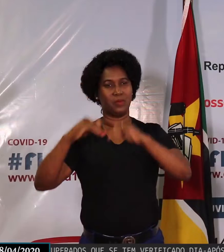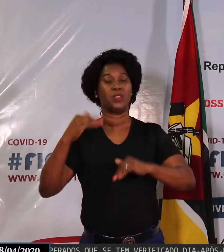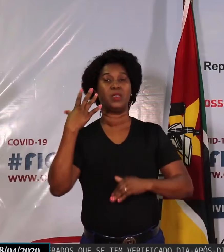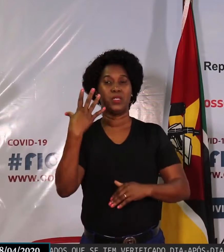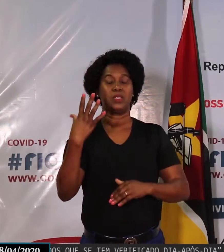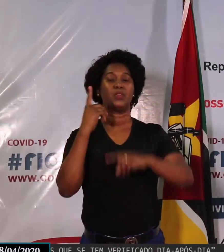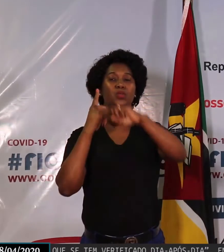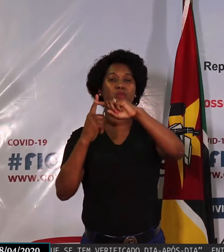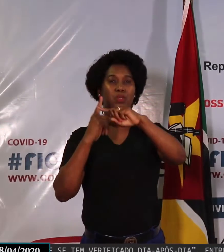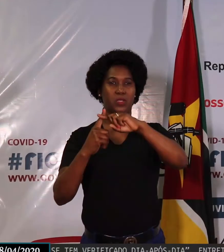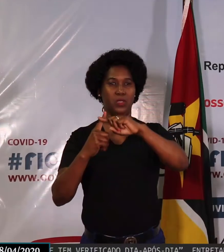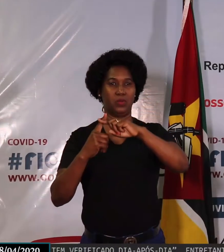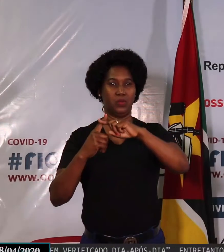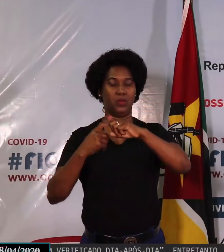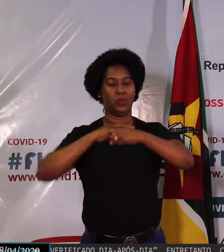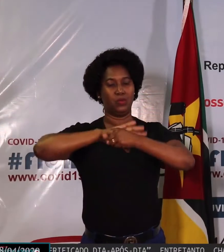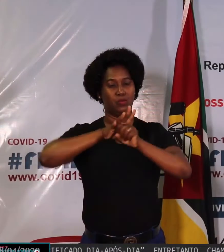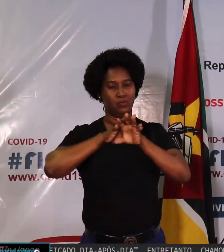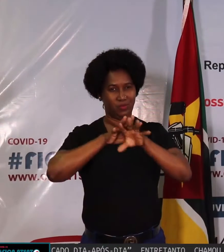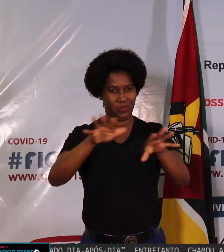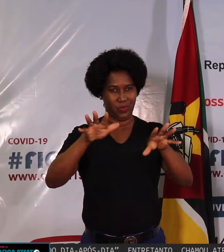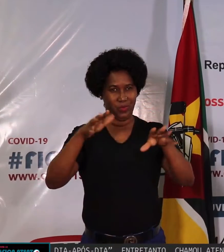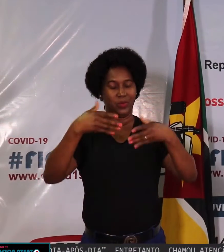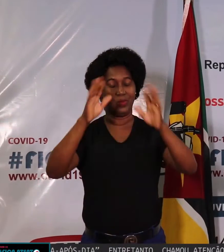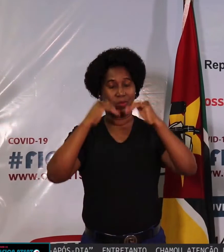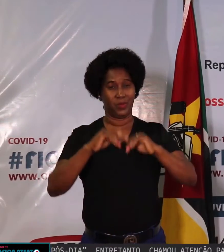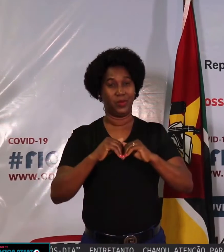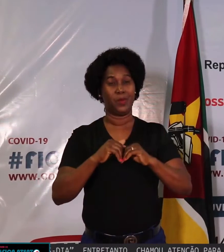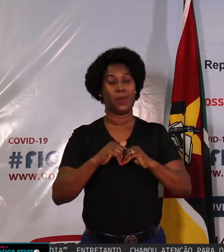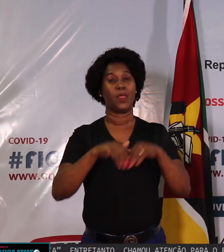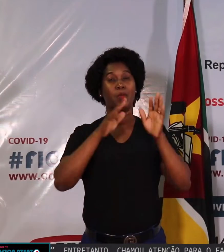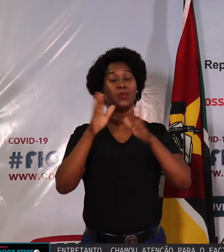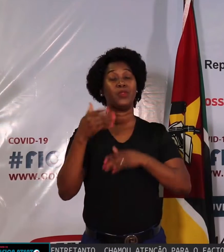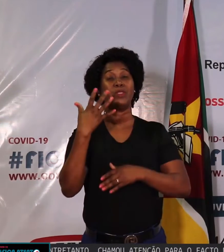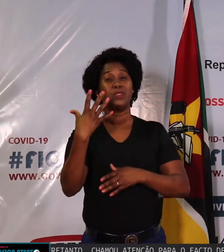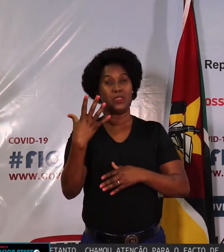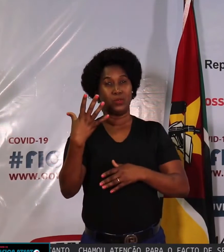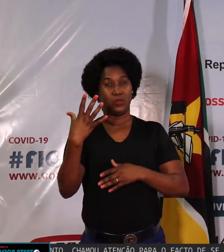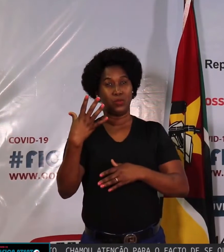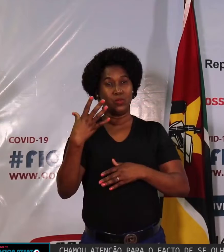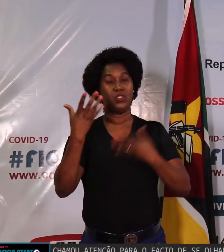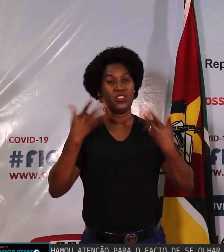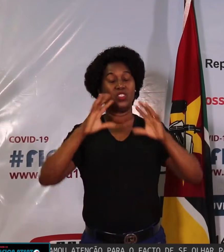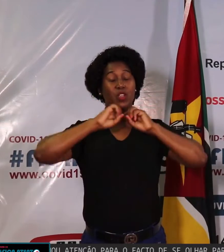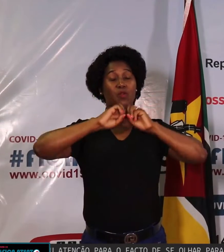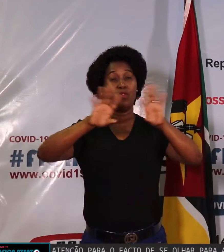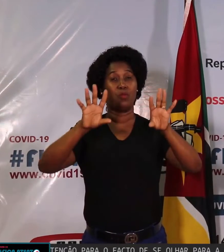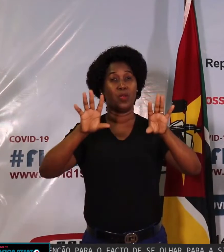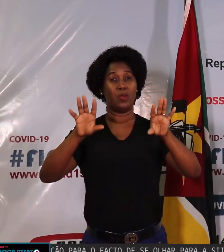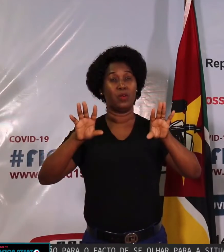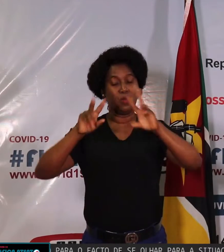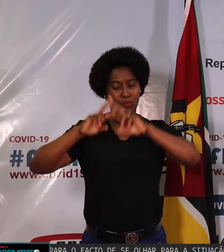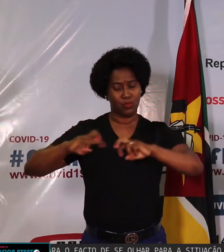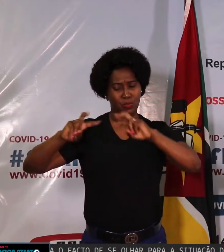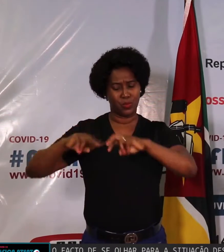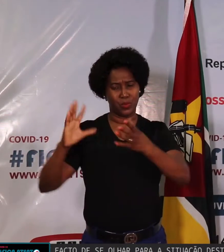positivos para o coronavírus. Portanto, 5 dos 6 casos positivos que hoje anunciamos relacionados com esta